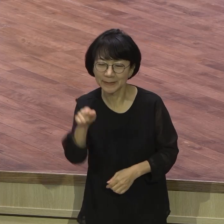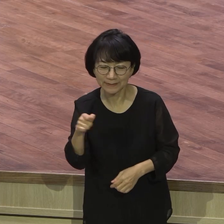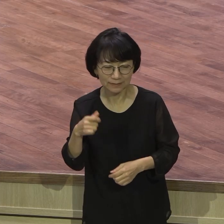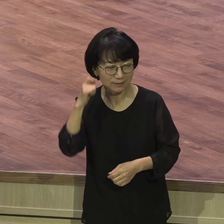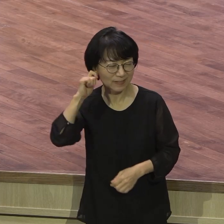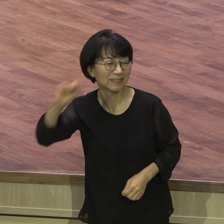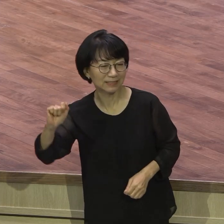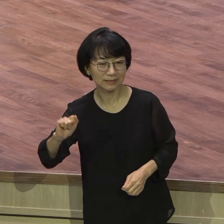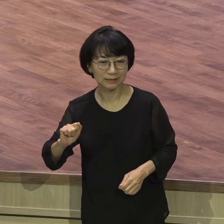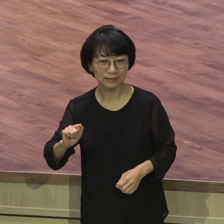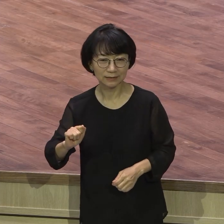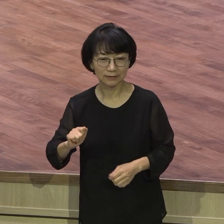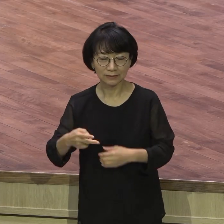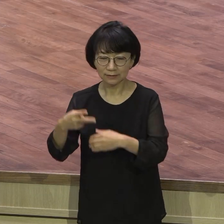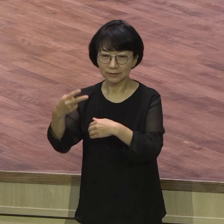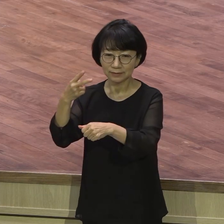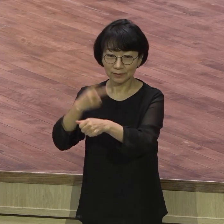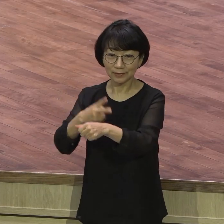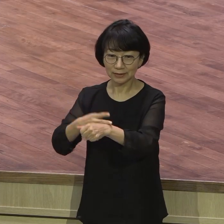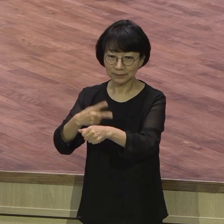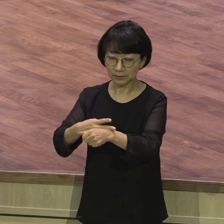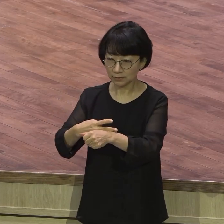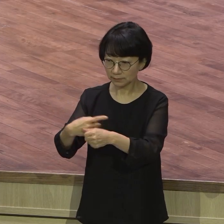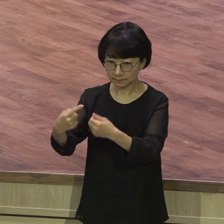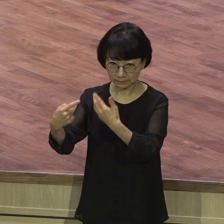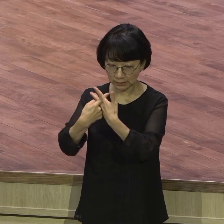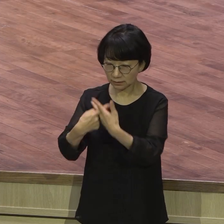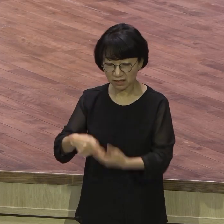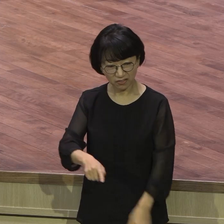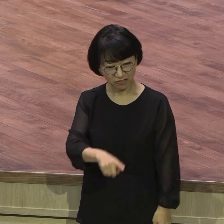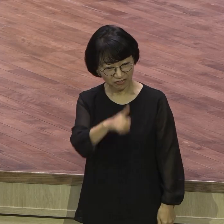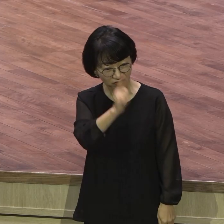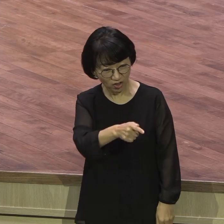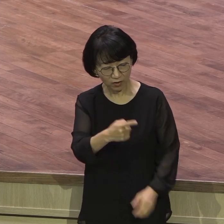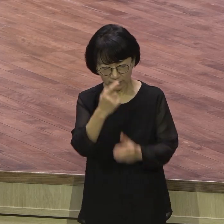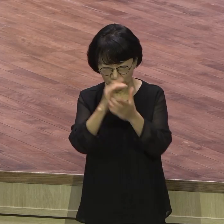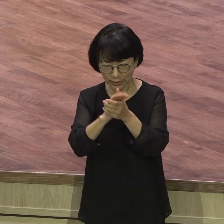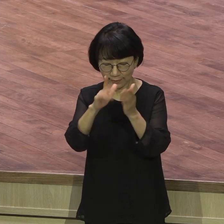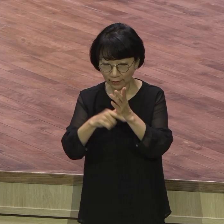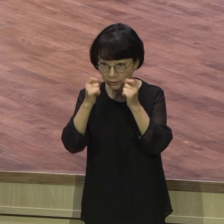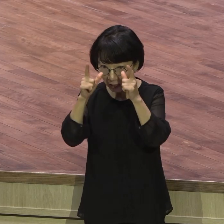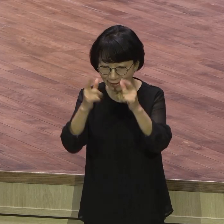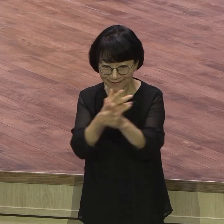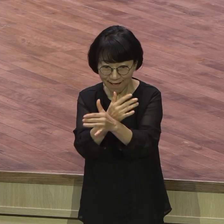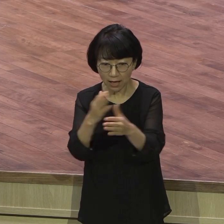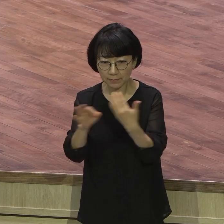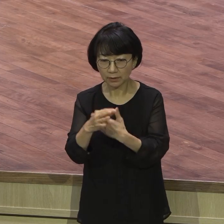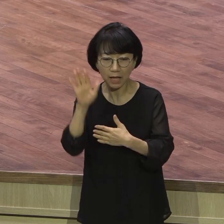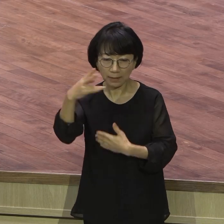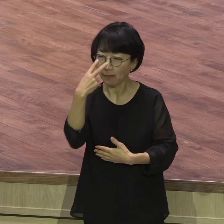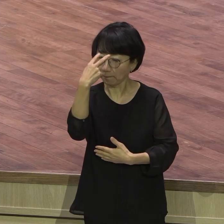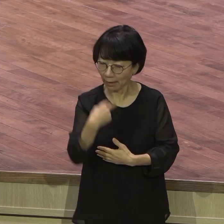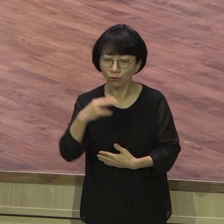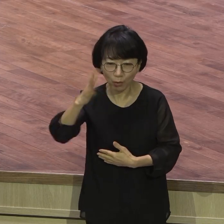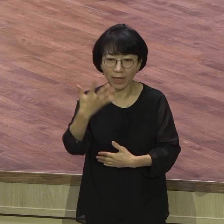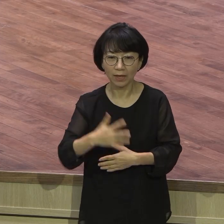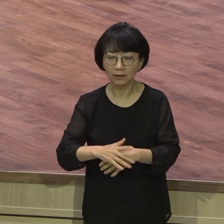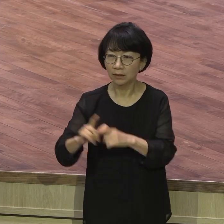당기고 선생님 알았어요. 선생님 알고 너 언제나 기도할 때 자꾸 눈 뜨고 장난치면 너 봉사된다 그러더라고